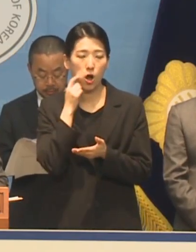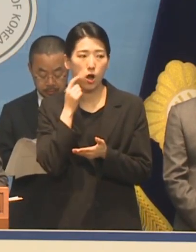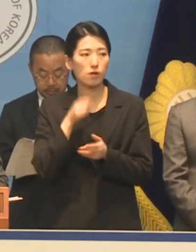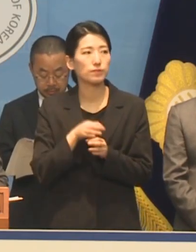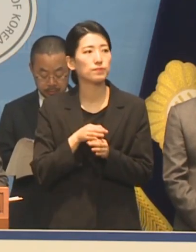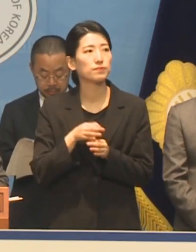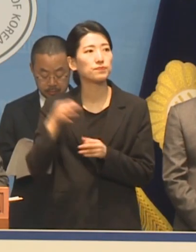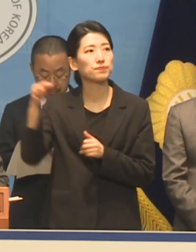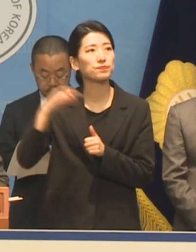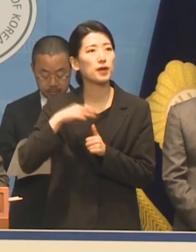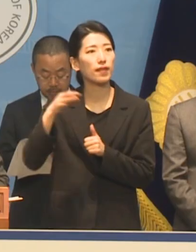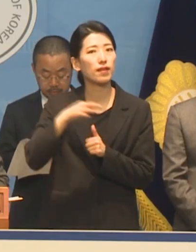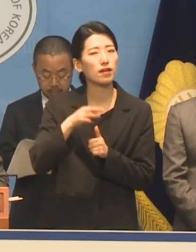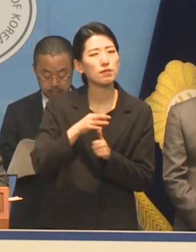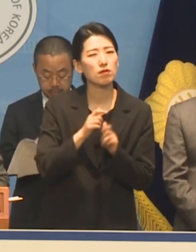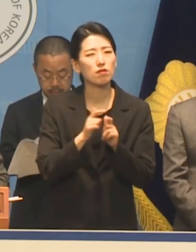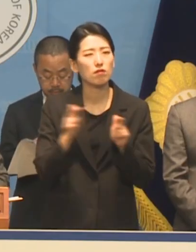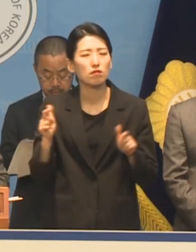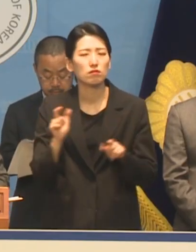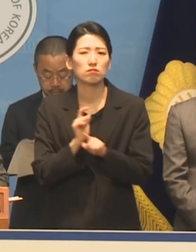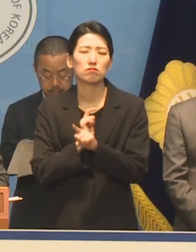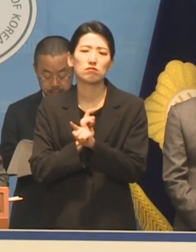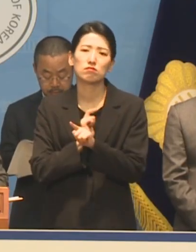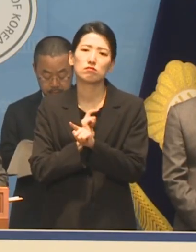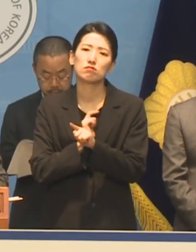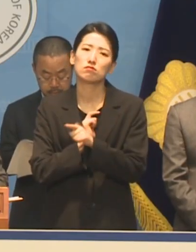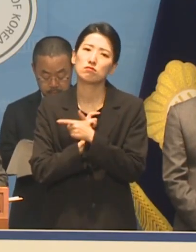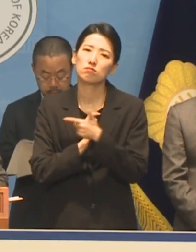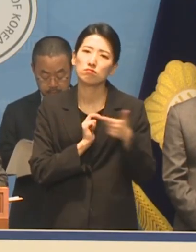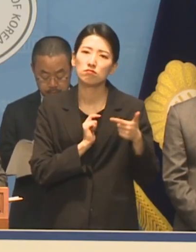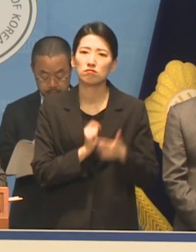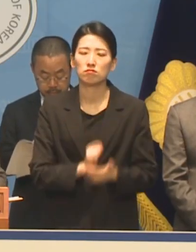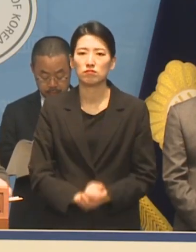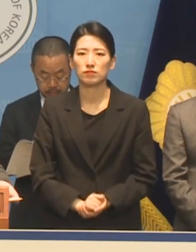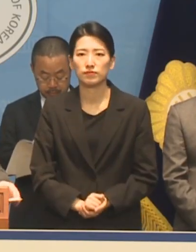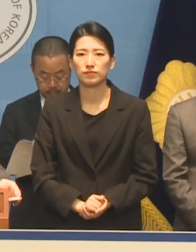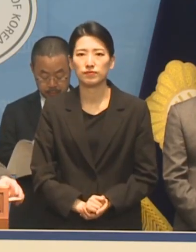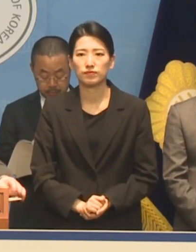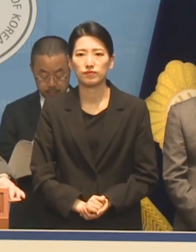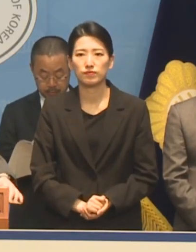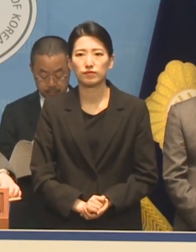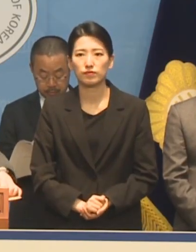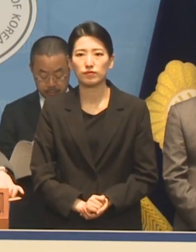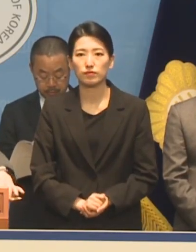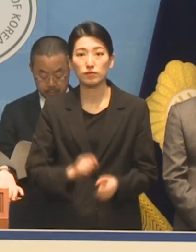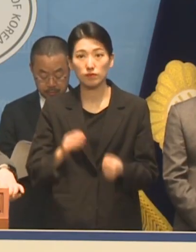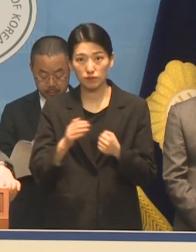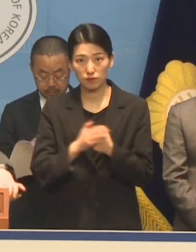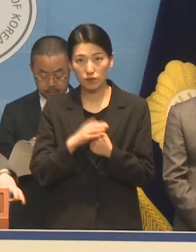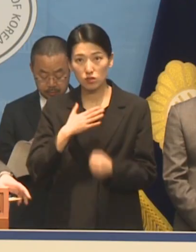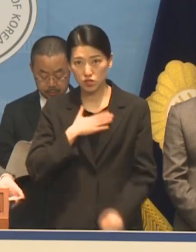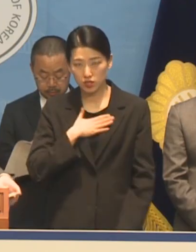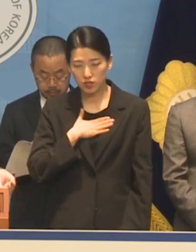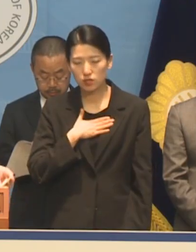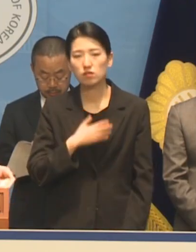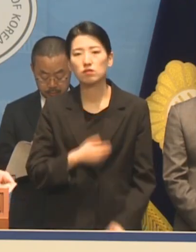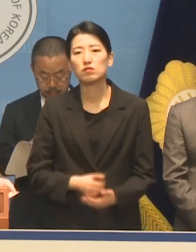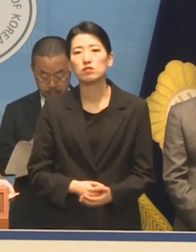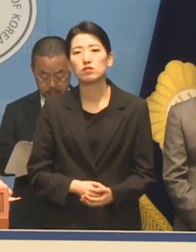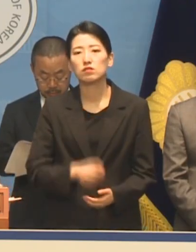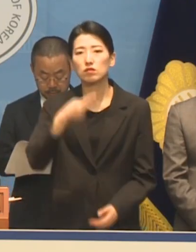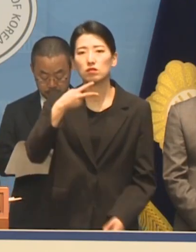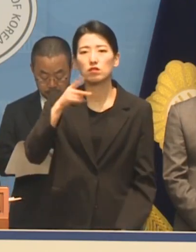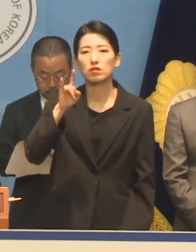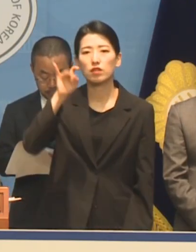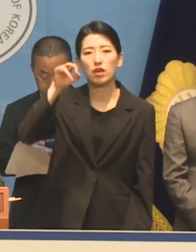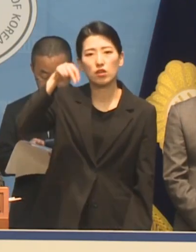한다는 의혹이라든지 이런 부분들이 굉장히 문제가 많다고 생각을 합니다. 그래서 저희는 남승대 위원장님을 비롯해서 우리 대유 위니아